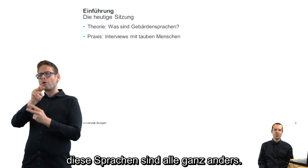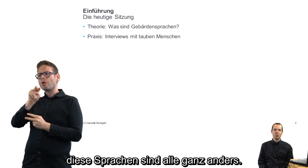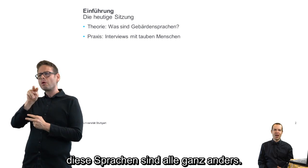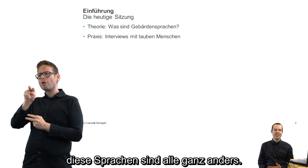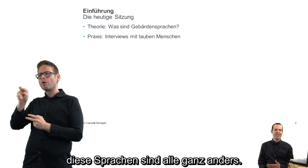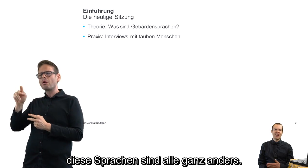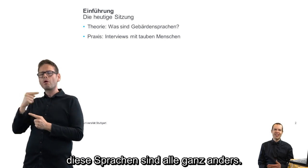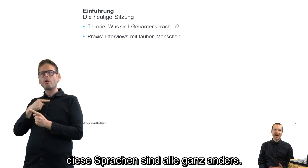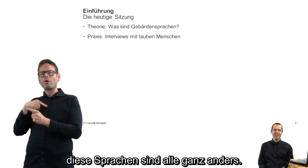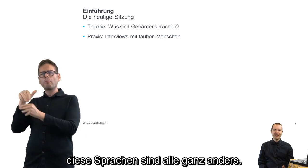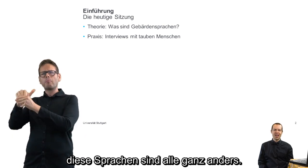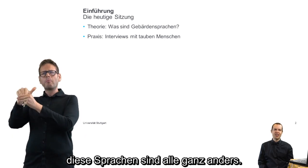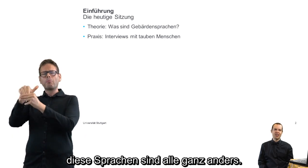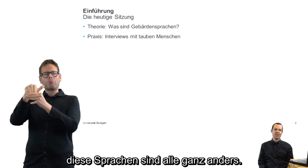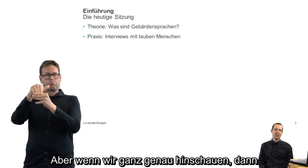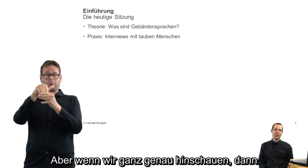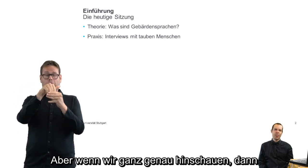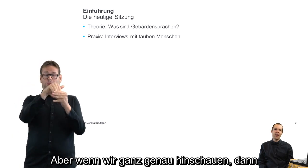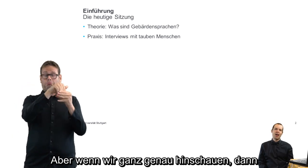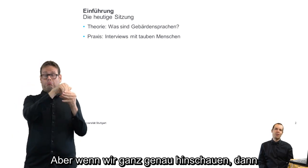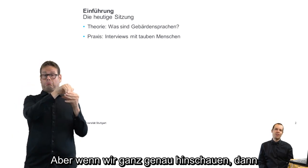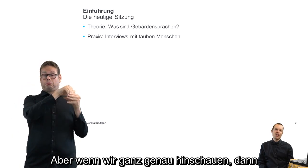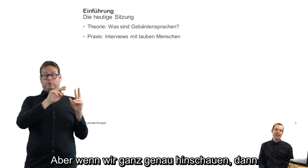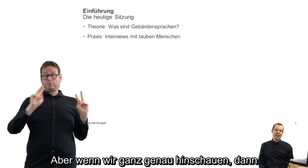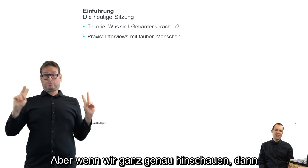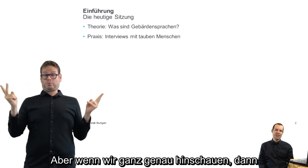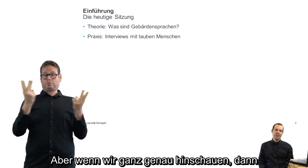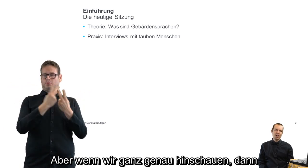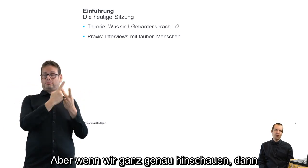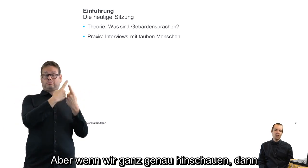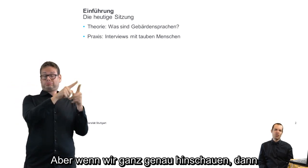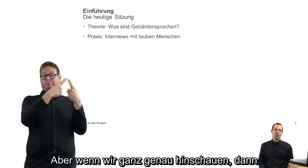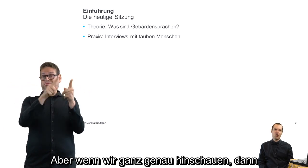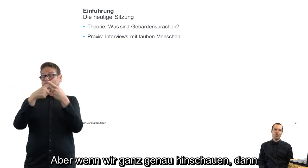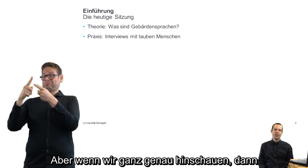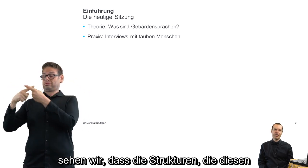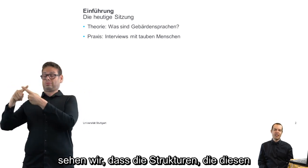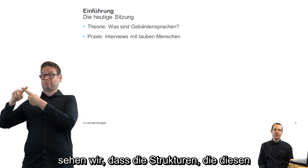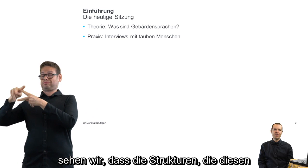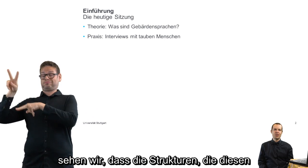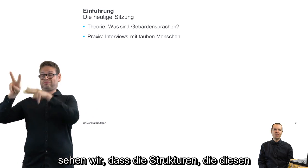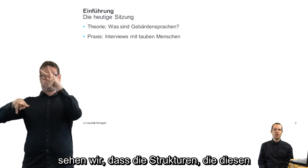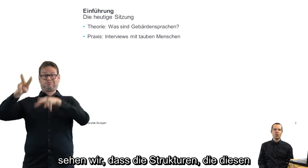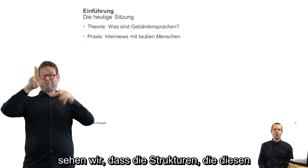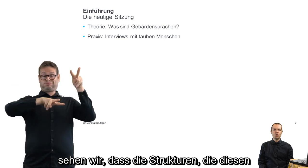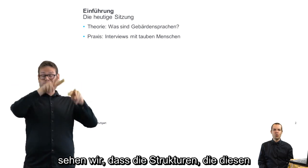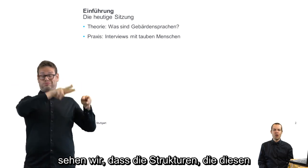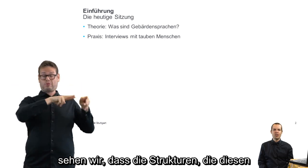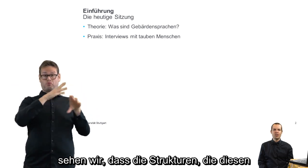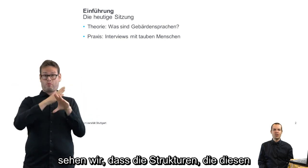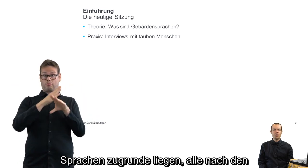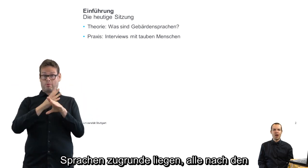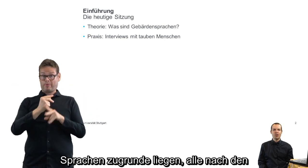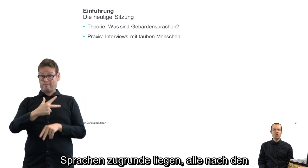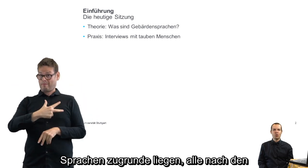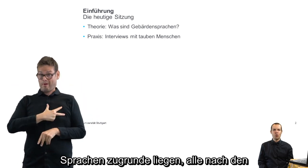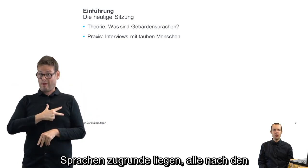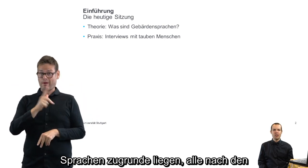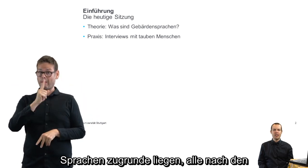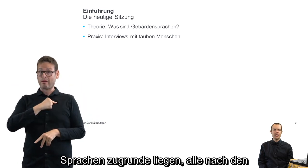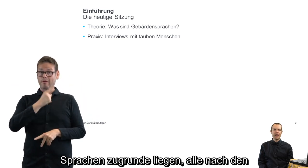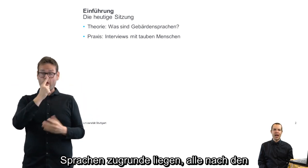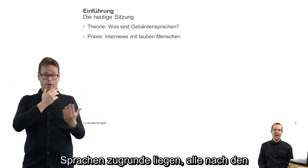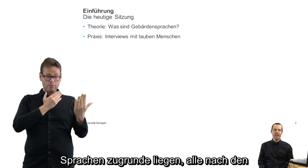den Eindruck, diese Sprachen sind alle ganz anders. Aber wenn wir ganz genau hinschauen, dann sehen wir, dass die Strukturen, die diesen Sprachen